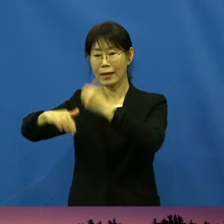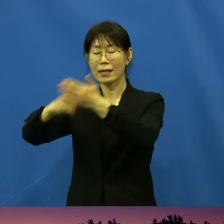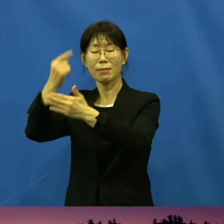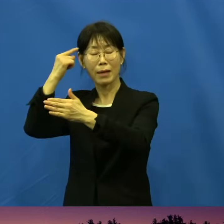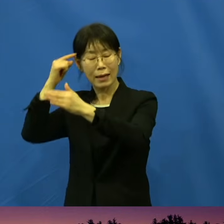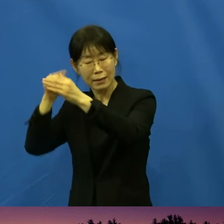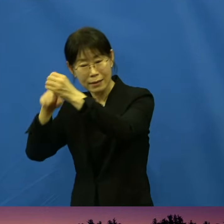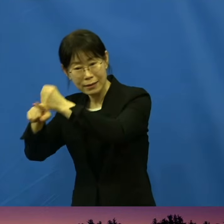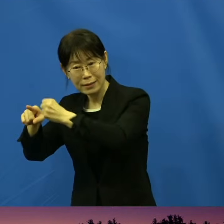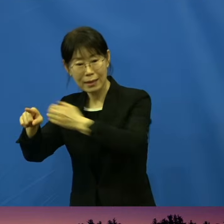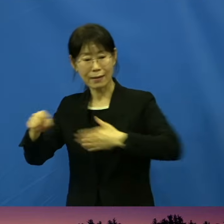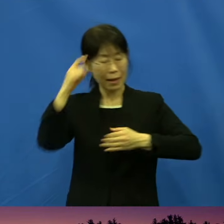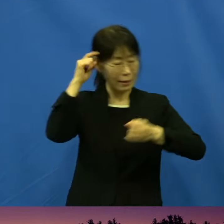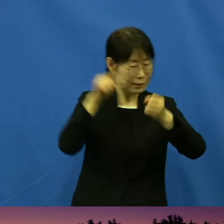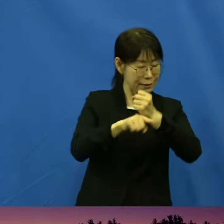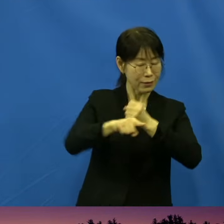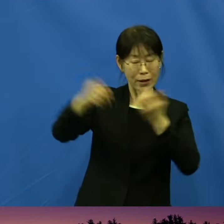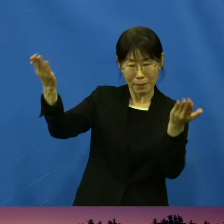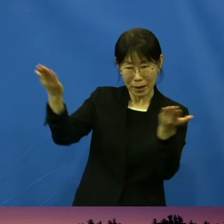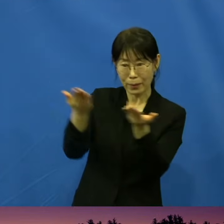뜻이 되고,